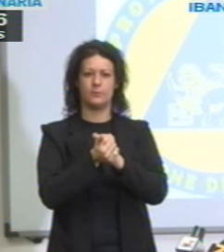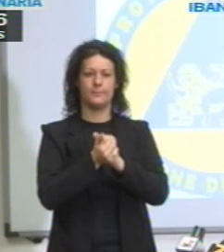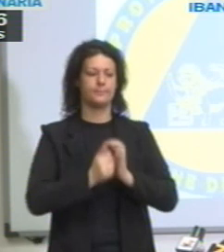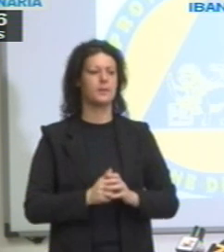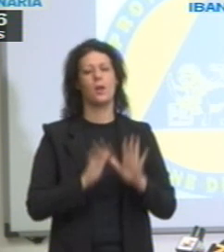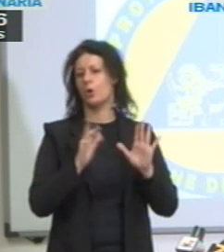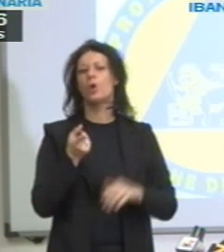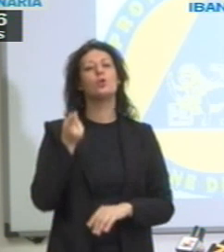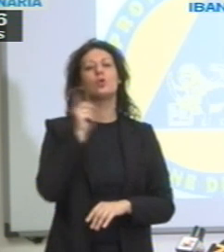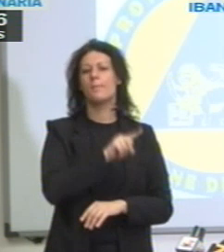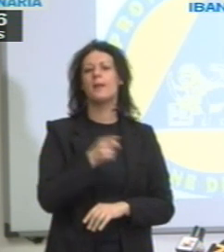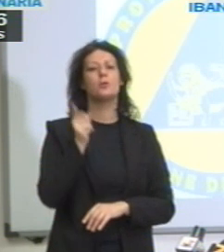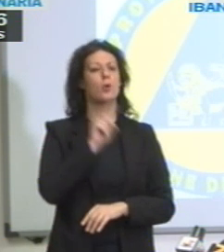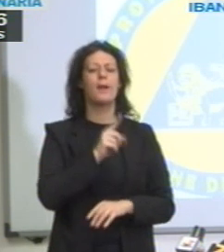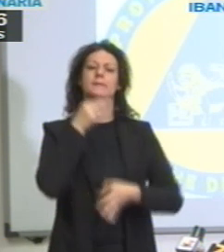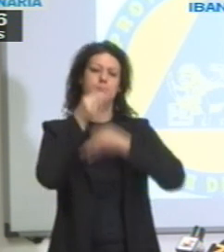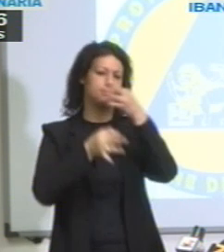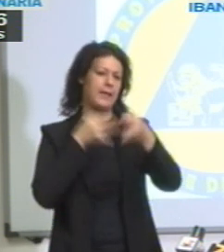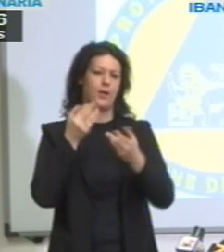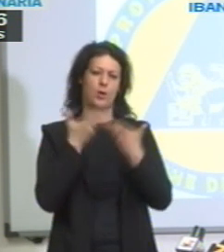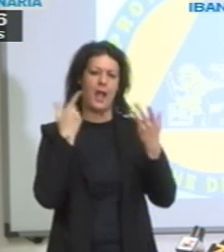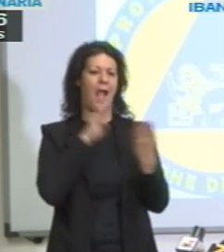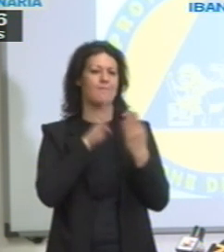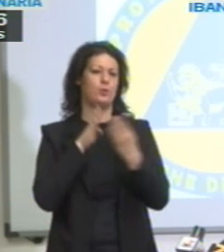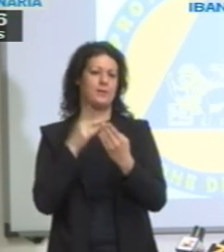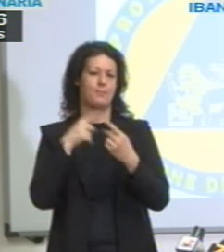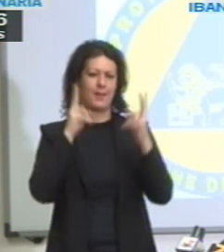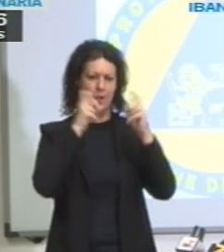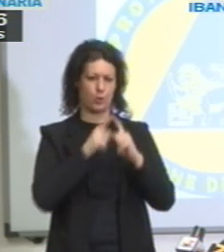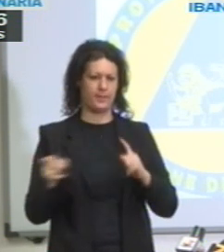affronteremo tutti questi temi, ne parleremo. Ancora stiamo approfondendo molti temi.